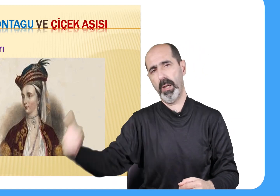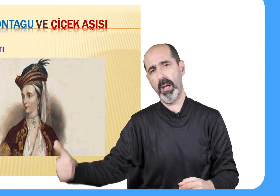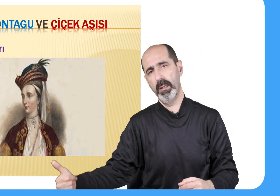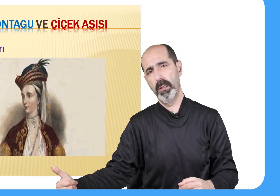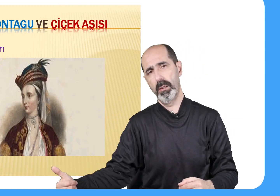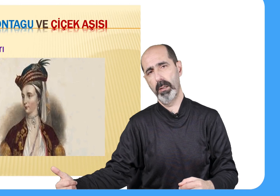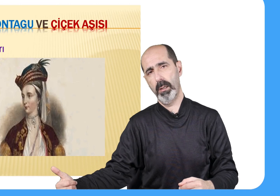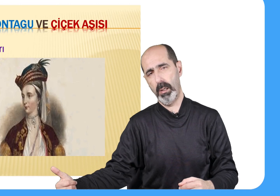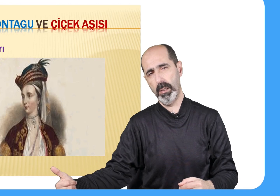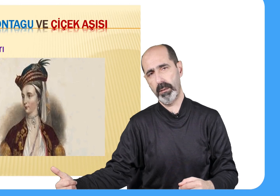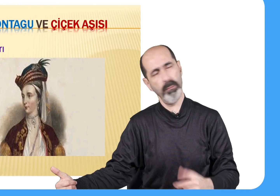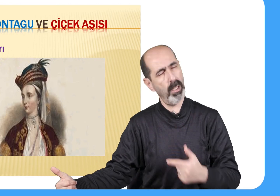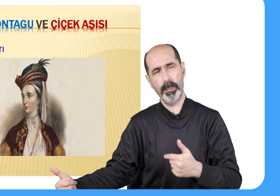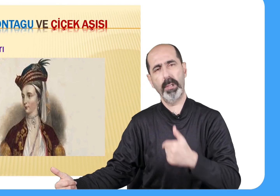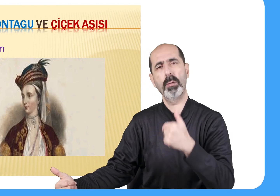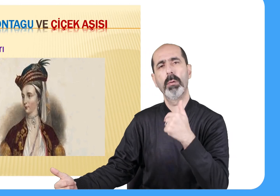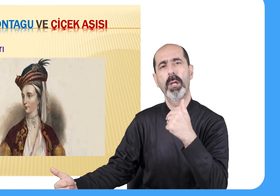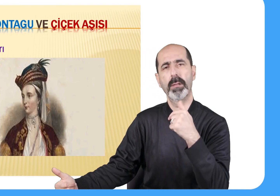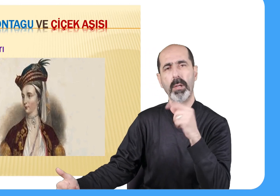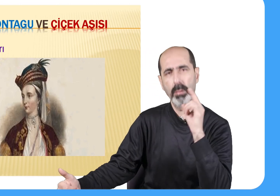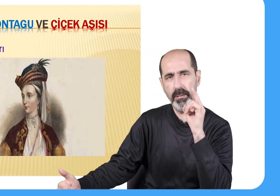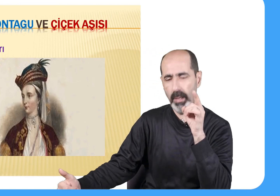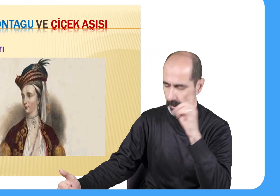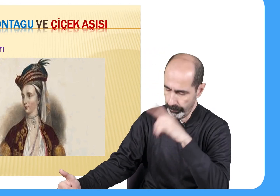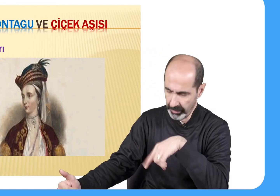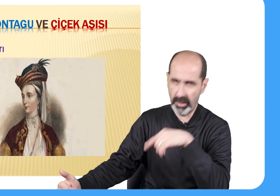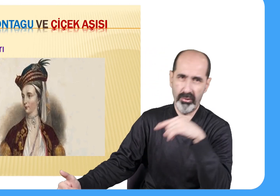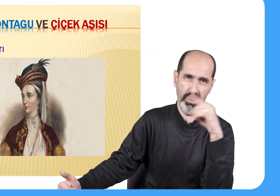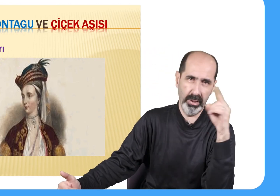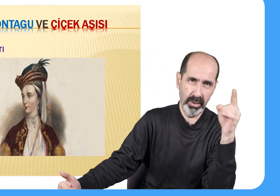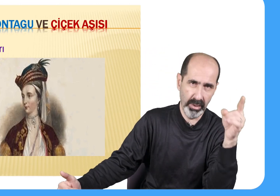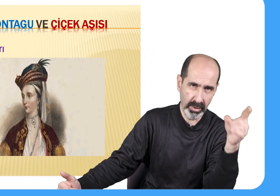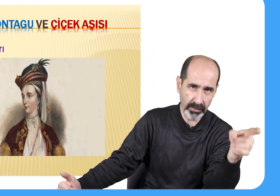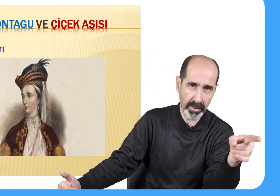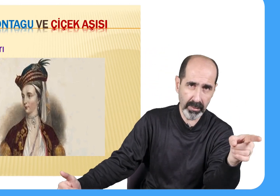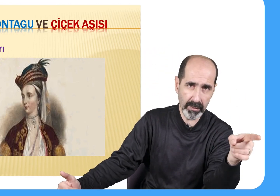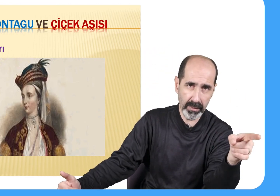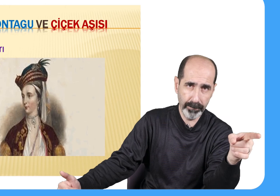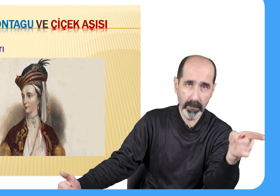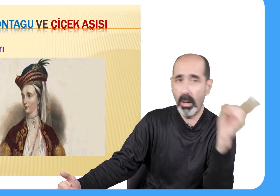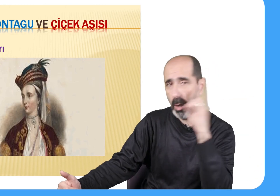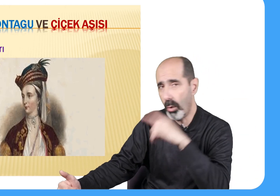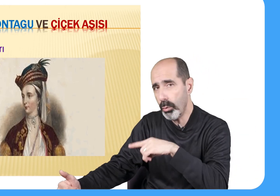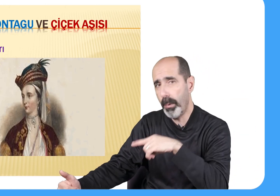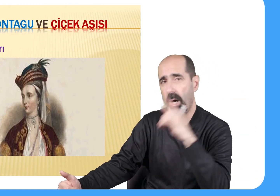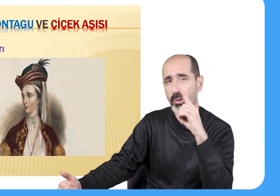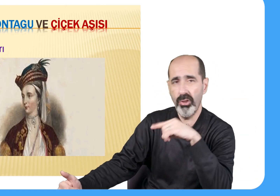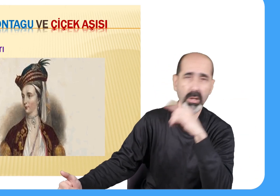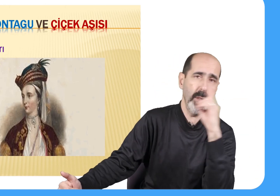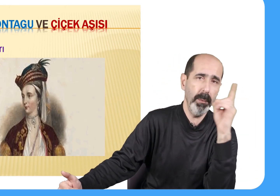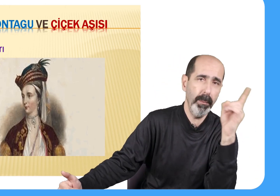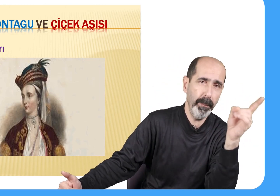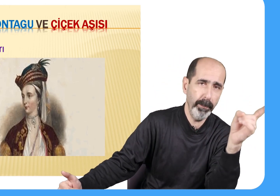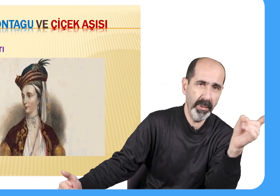etti ve Avrupa'ya anlattı ve Avrupa'da kullanılmazsa Biz Aşağı İran'dan aldığı kalıp